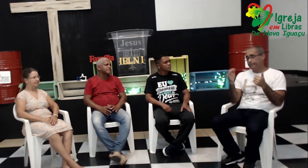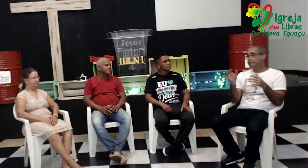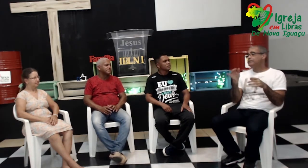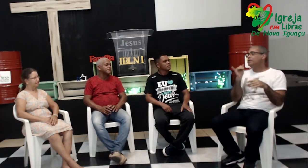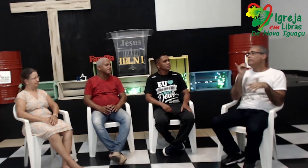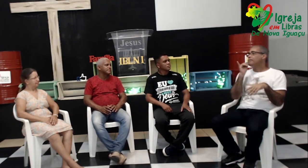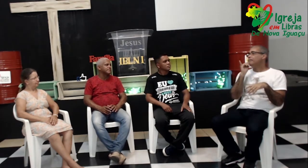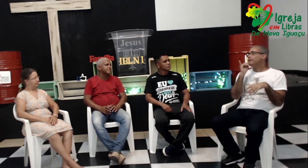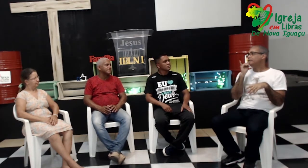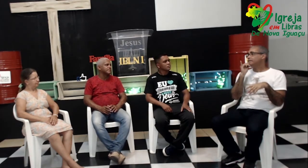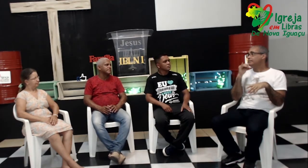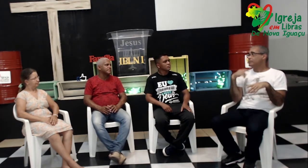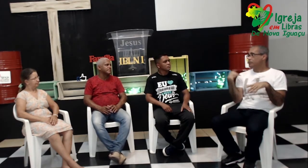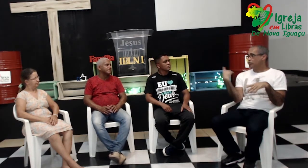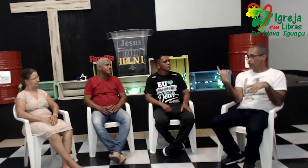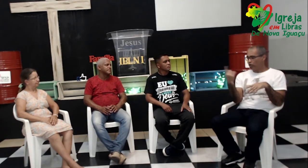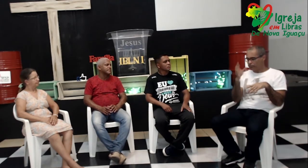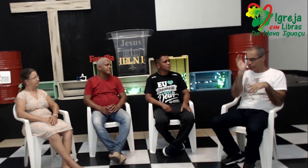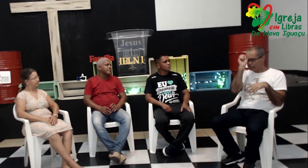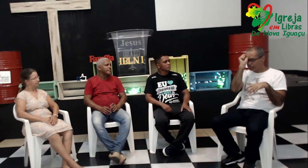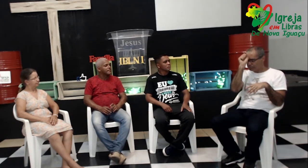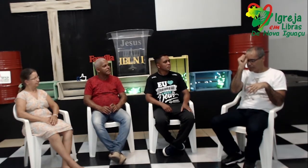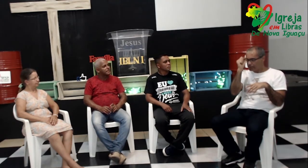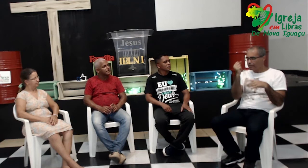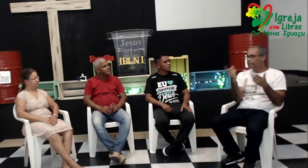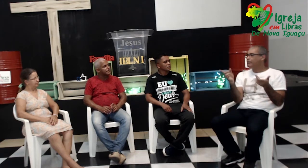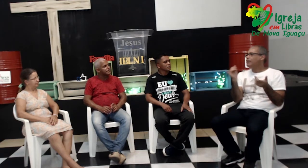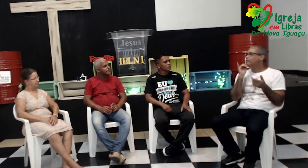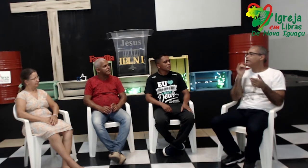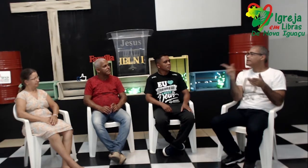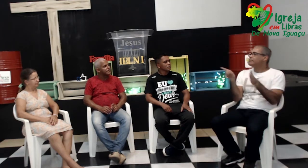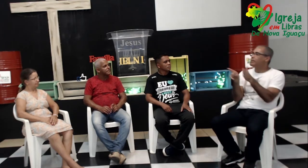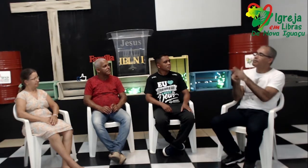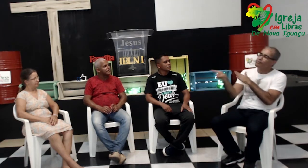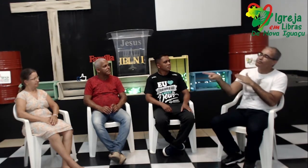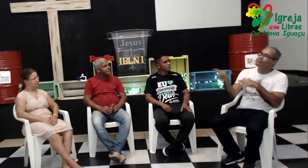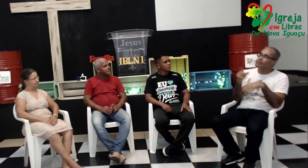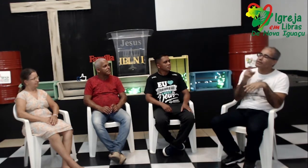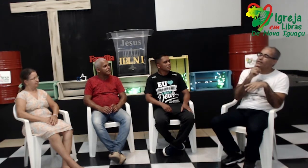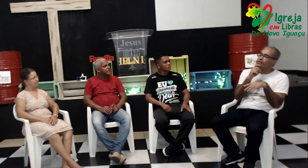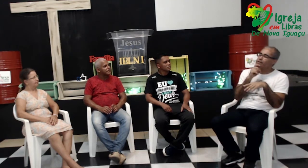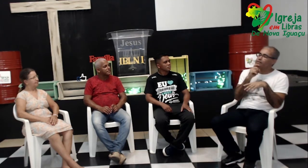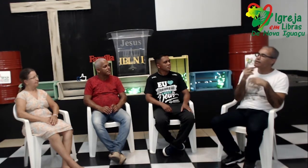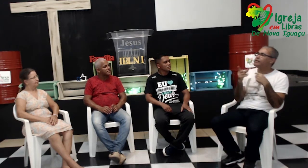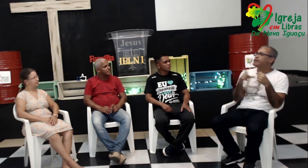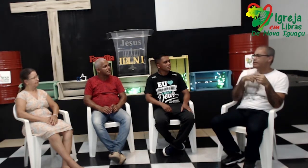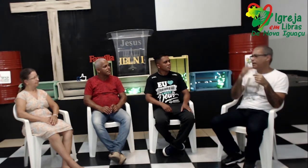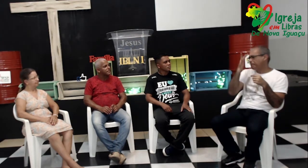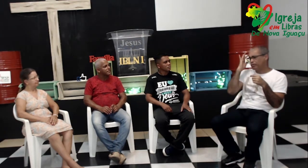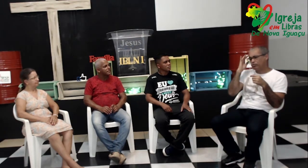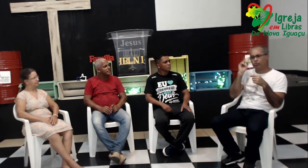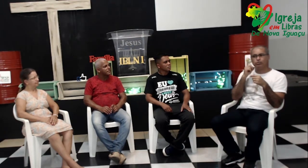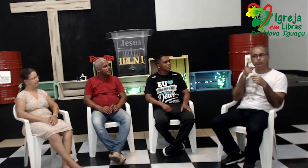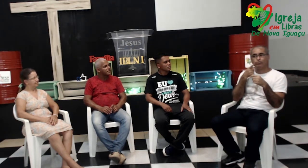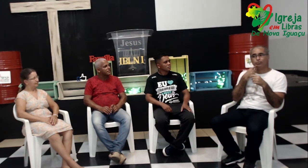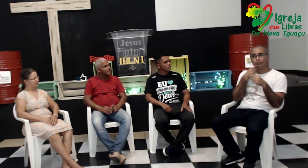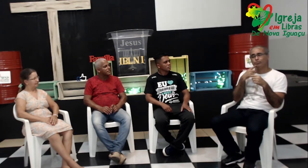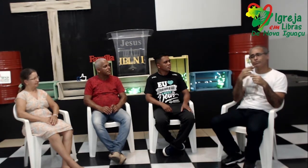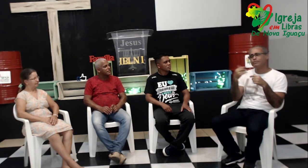Bíblia? E quando nós aprendemos, eu quero perguntar a Tereza, as